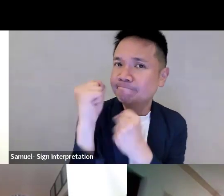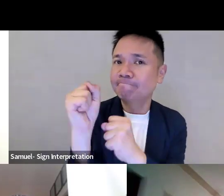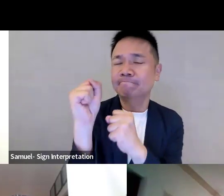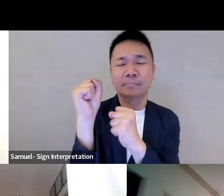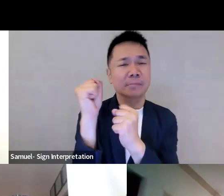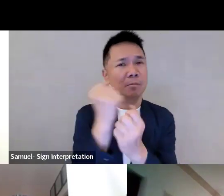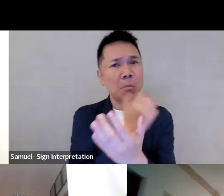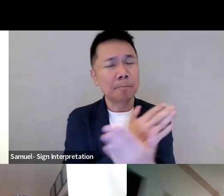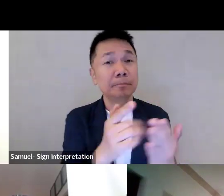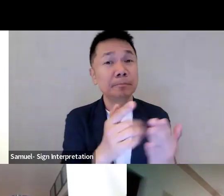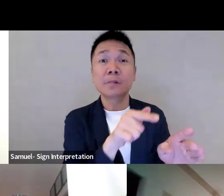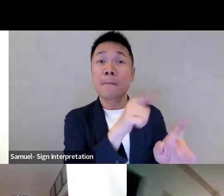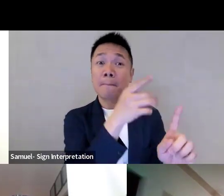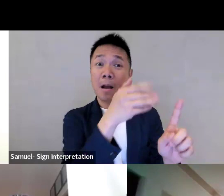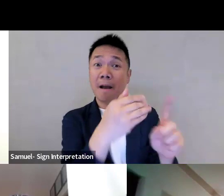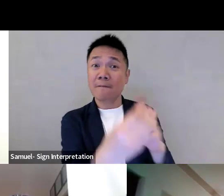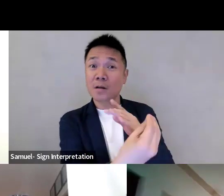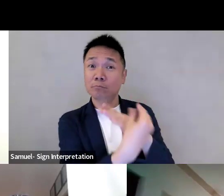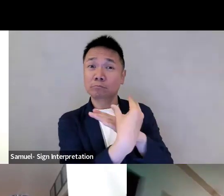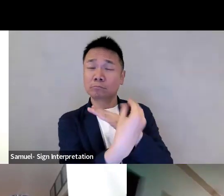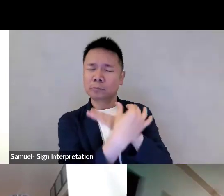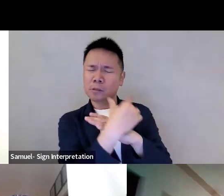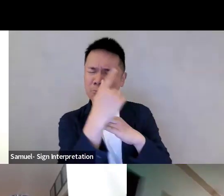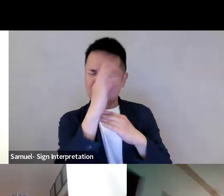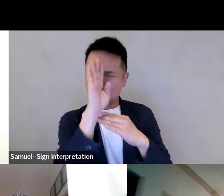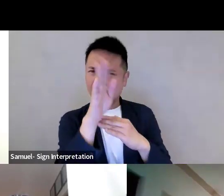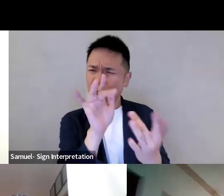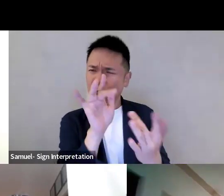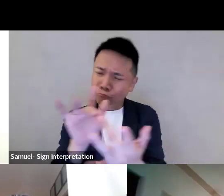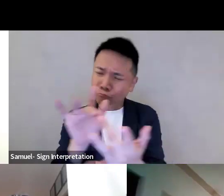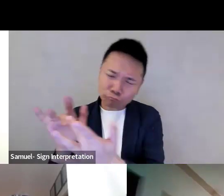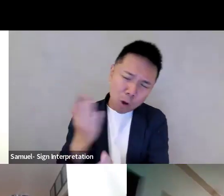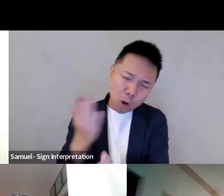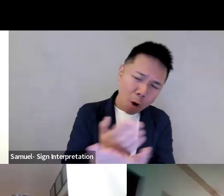我们是在我们的这个活动之中，